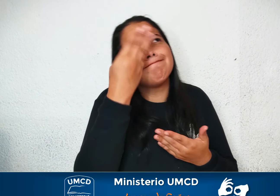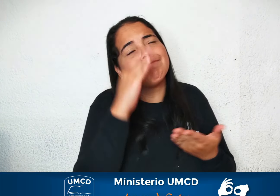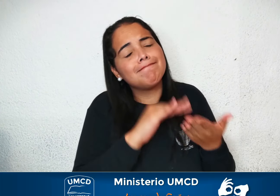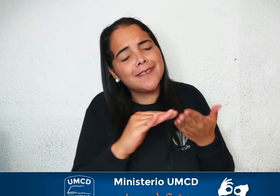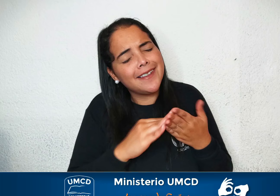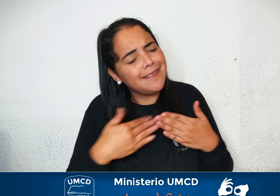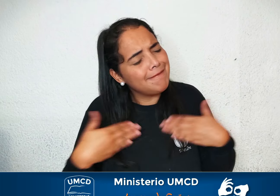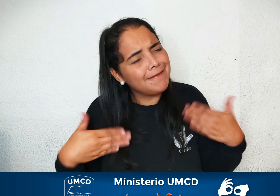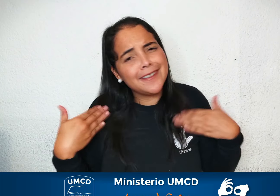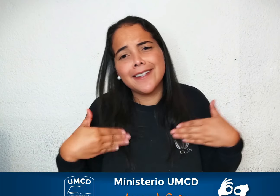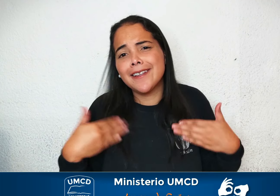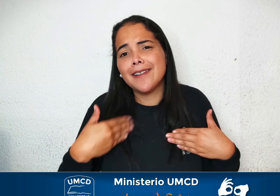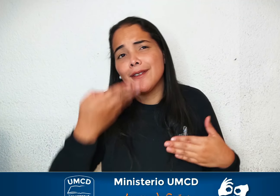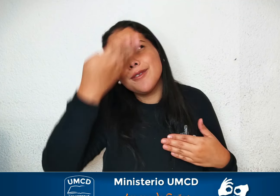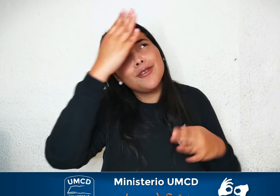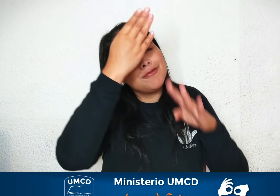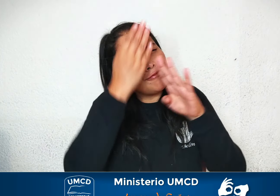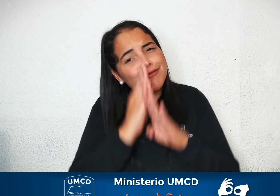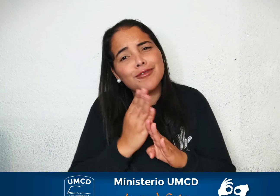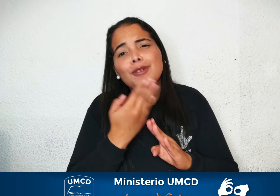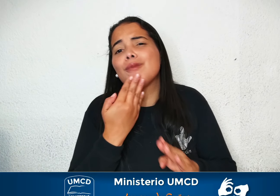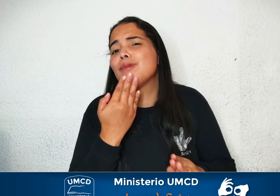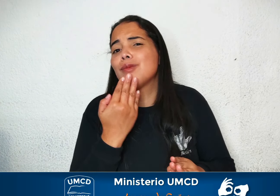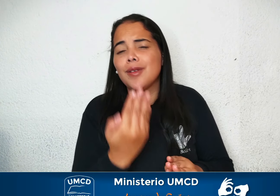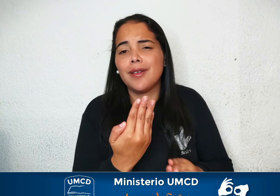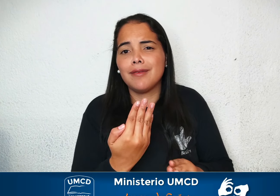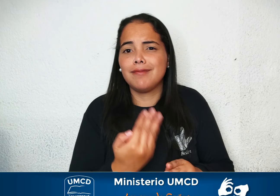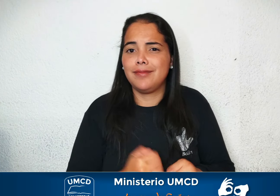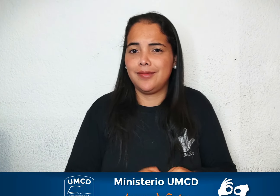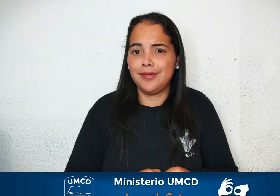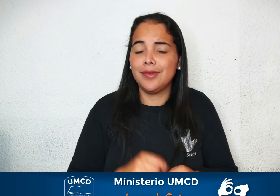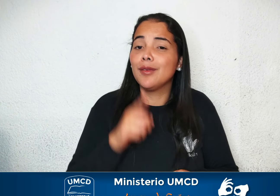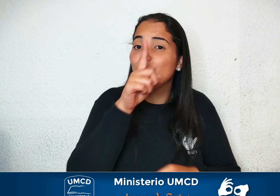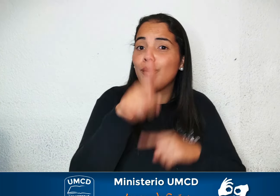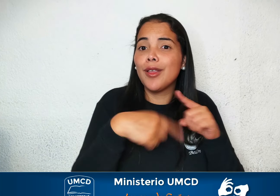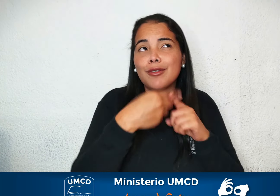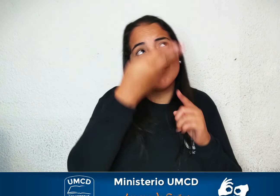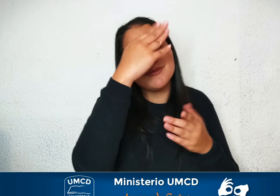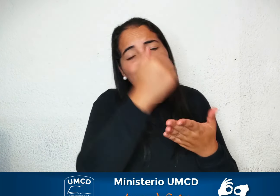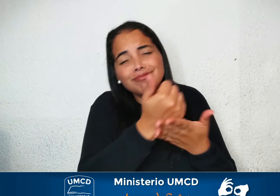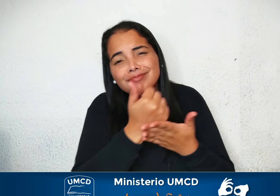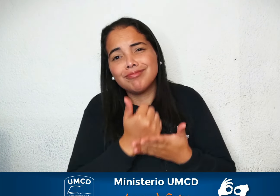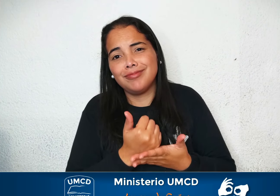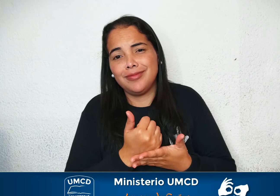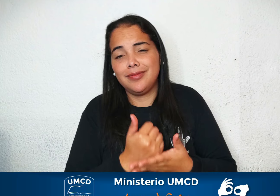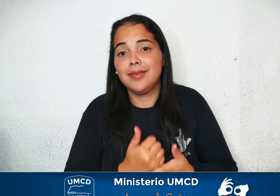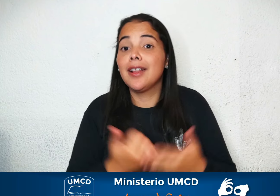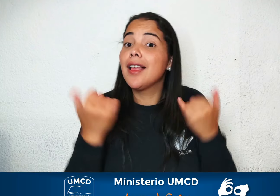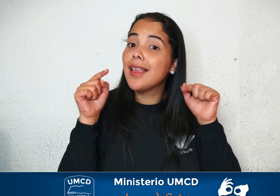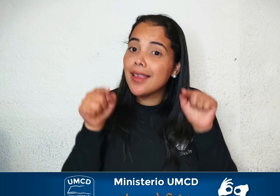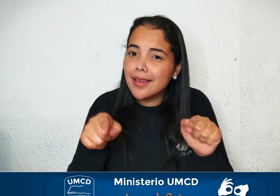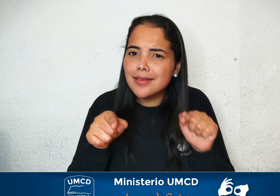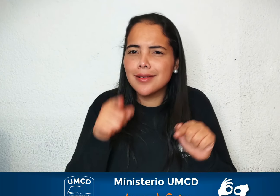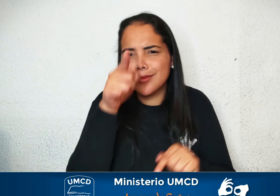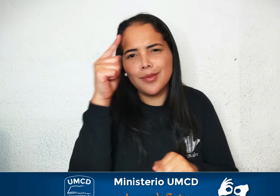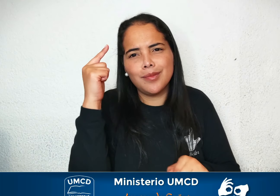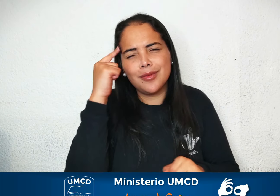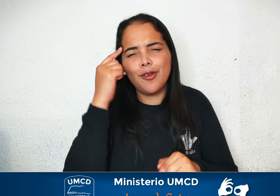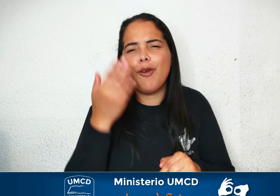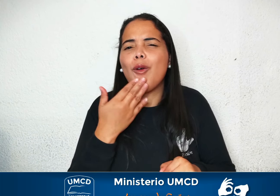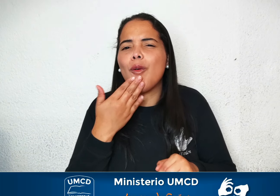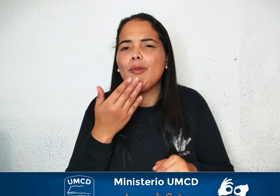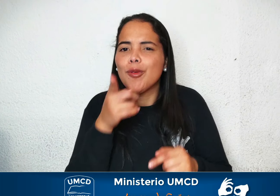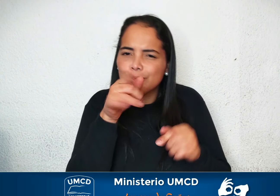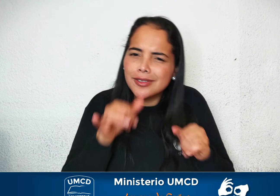la misericordia y la fidelidad de Dios a través de la obra de Cristo en nosotros. Esa es la